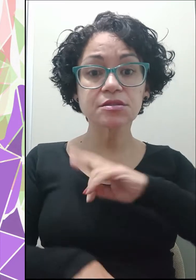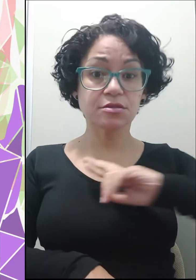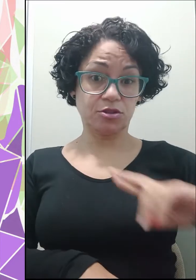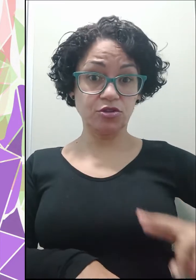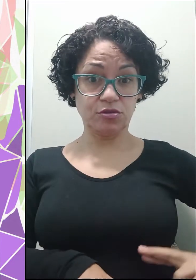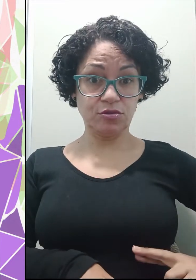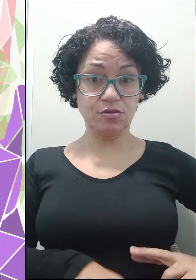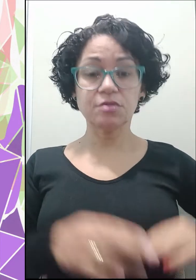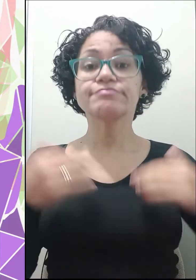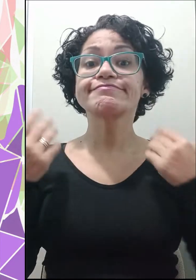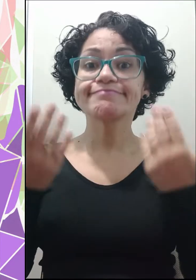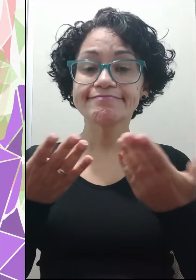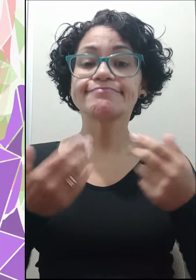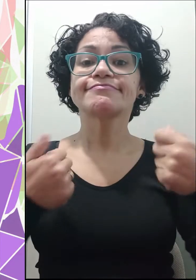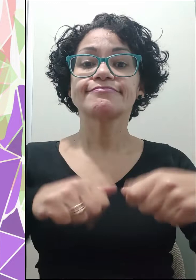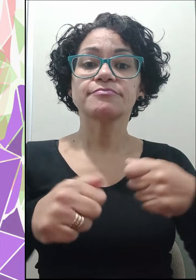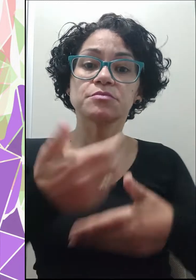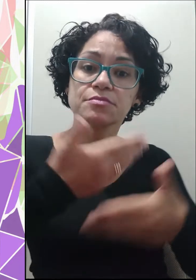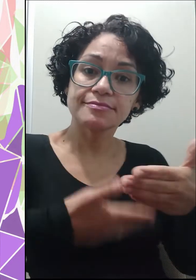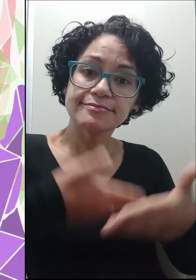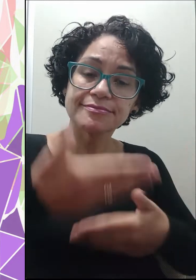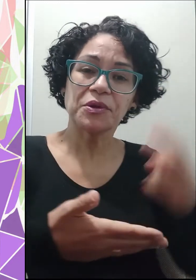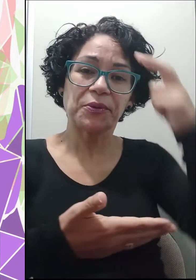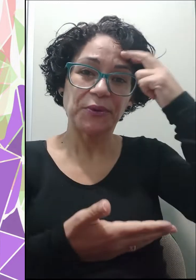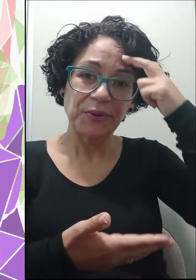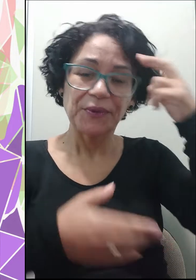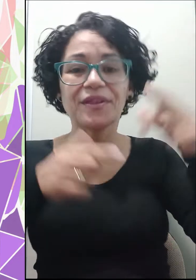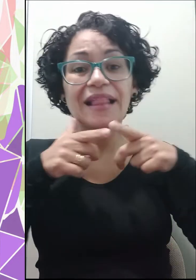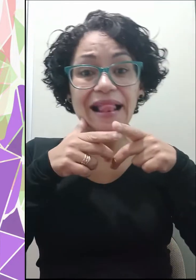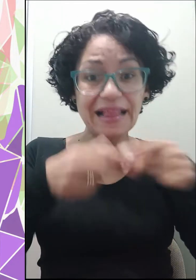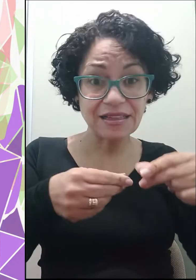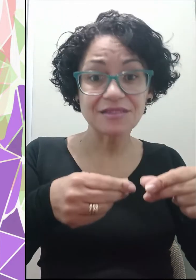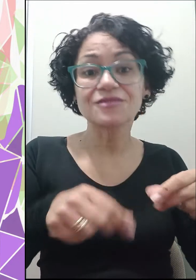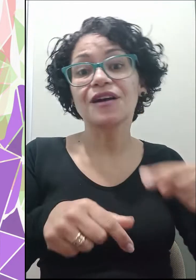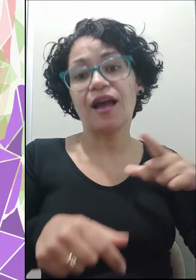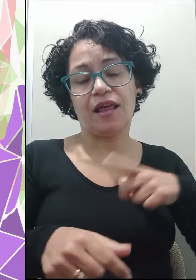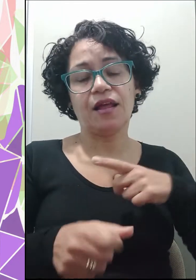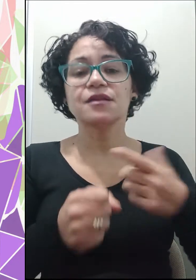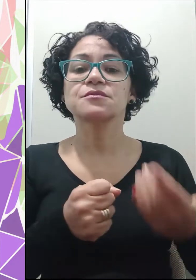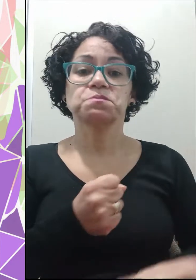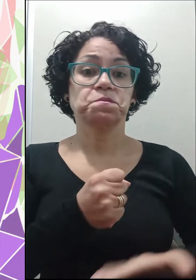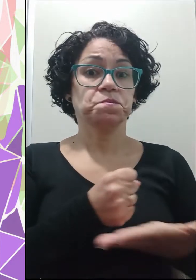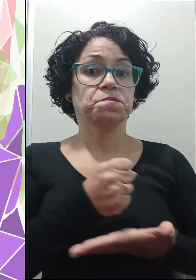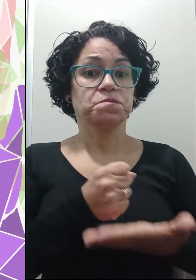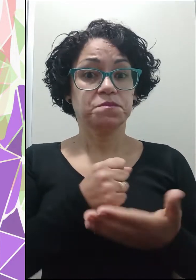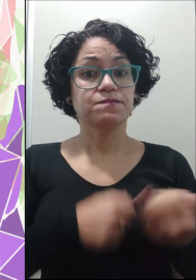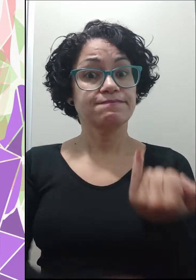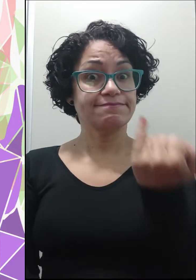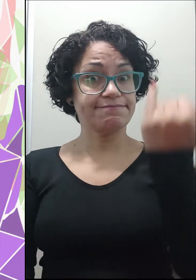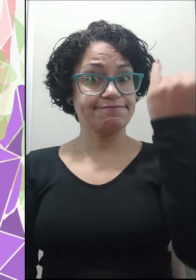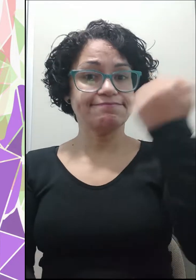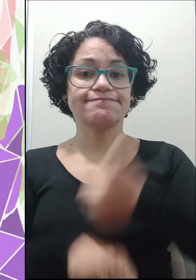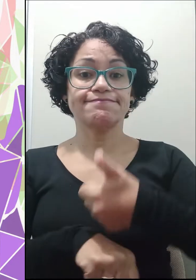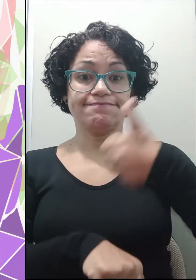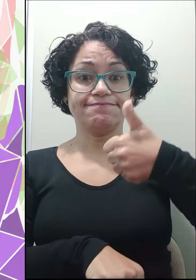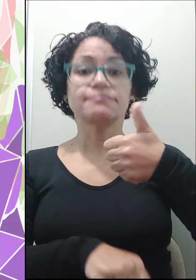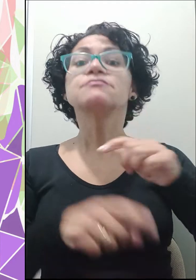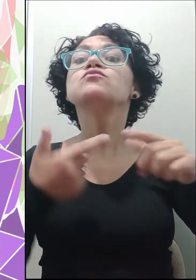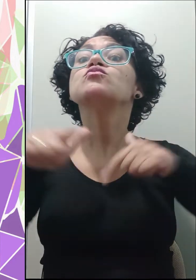Por isso, a intermediação cultural e linguística era fundamental. E o trabalho